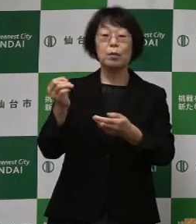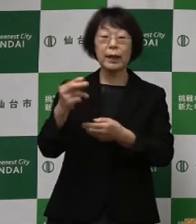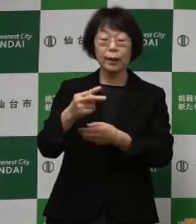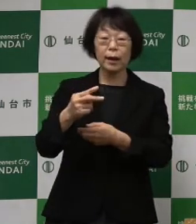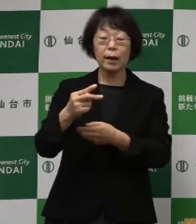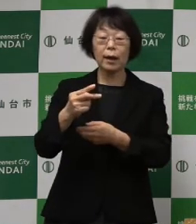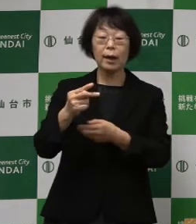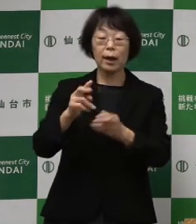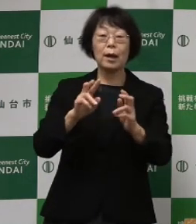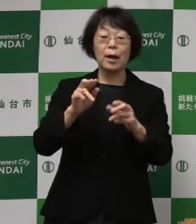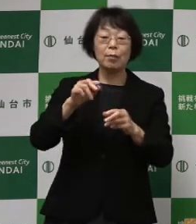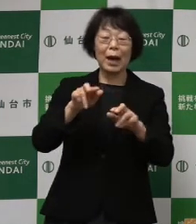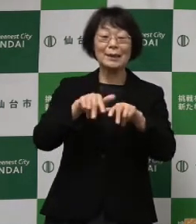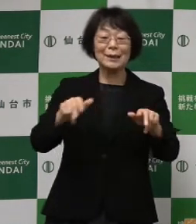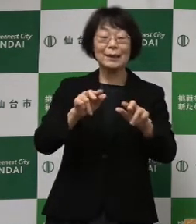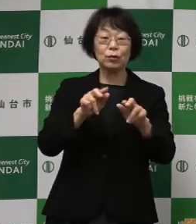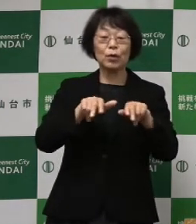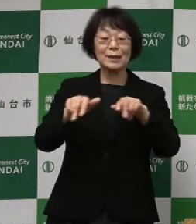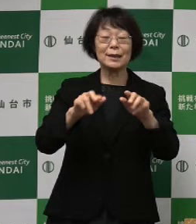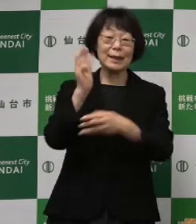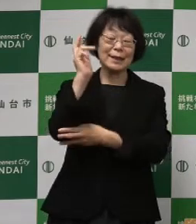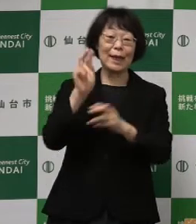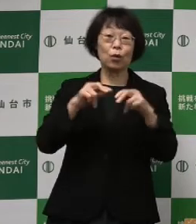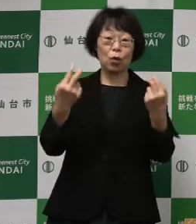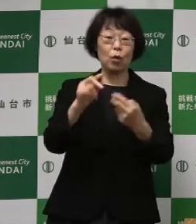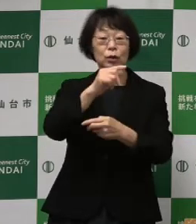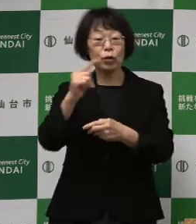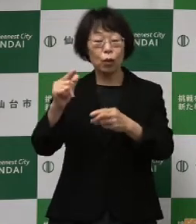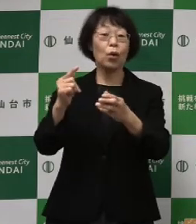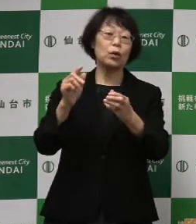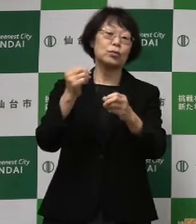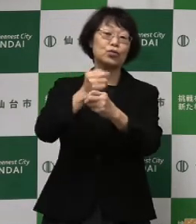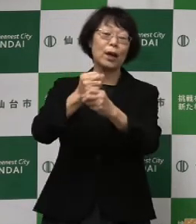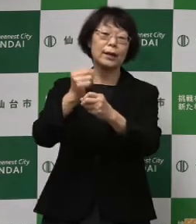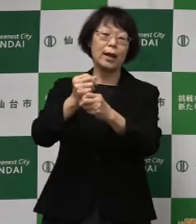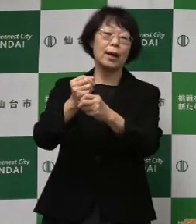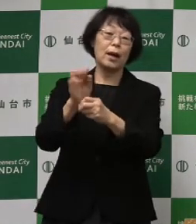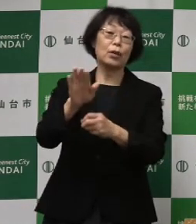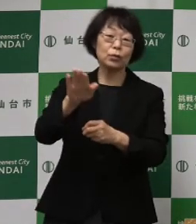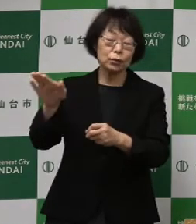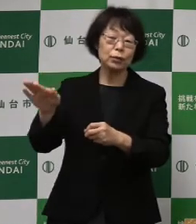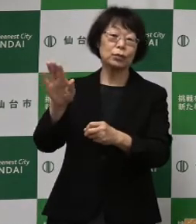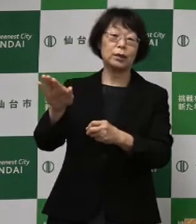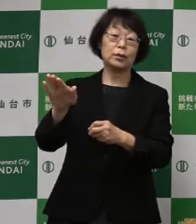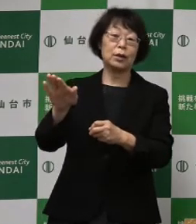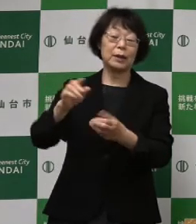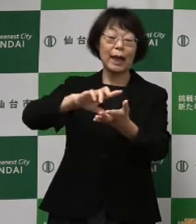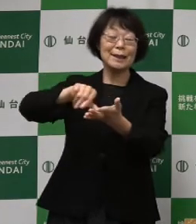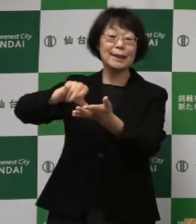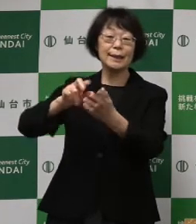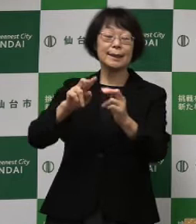党もですね、さまざまな政党が生まれてきているなですとか、それからまた地域政